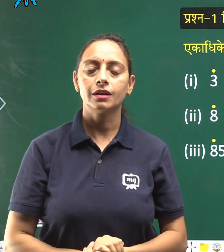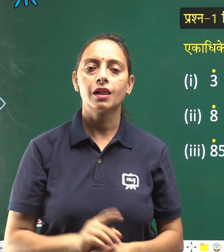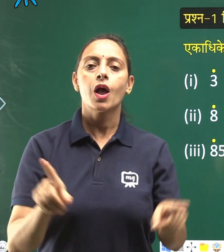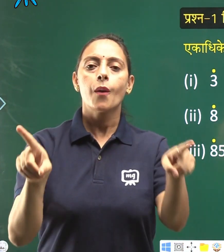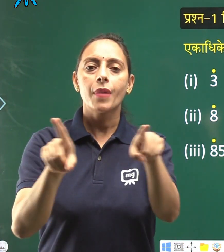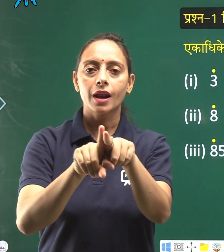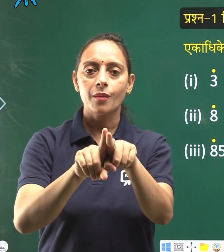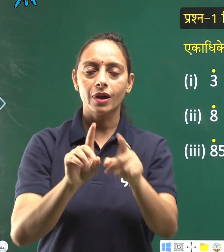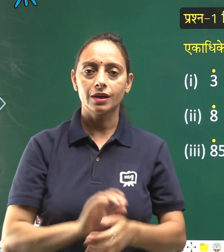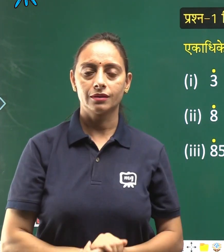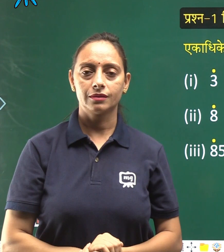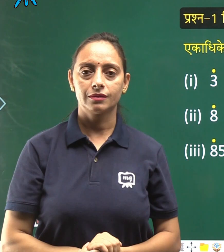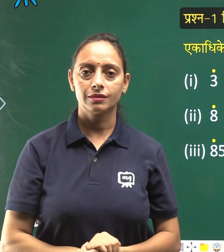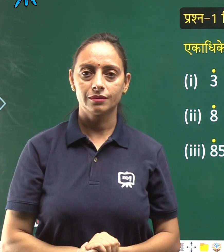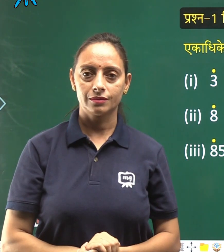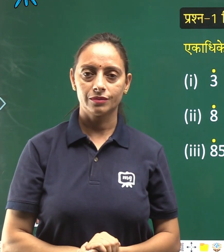बराबर